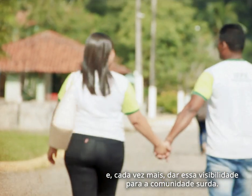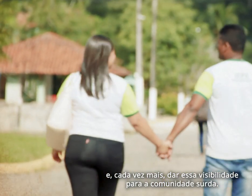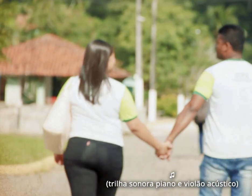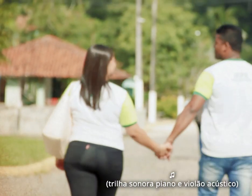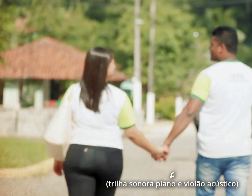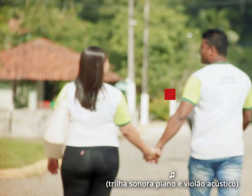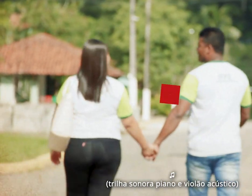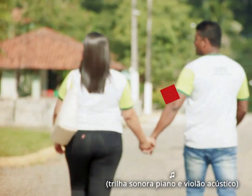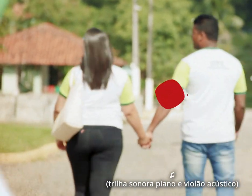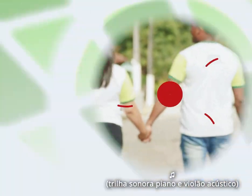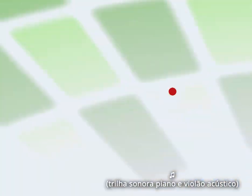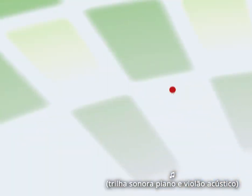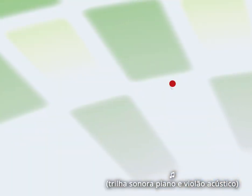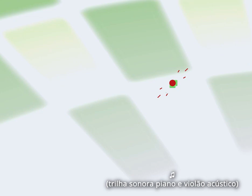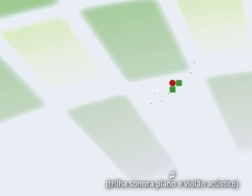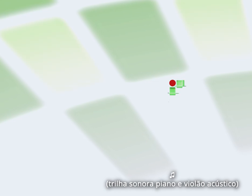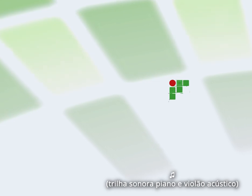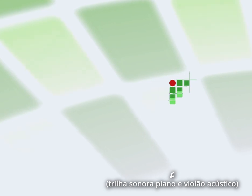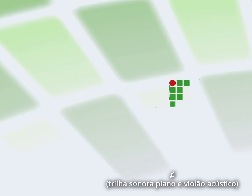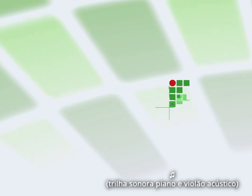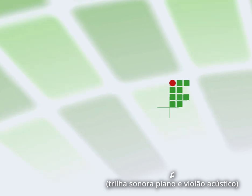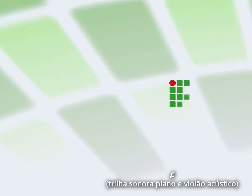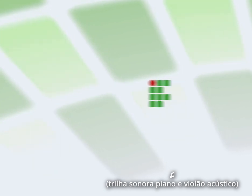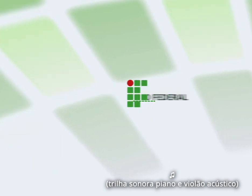surda. Tchau. Tchau. Tchau. Tchau. Tchau. Tchau.